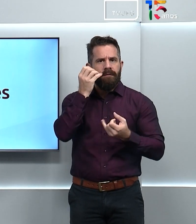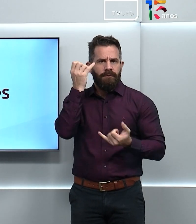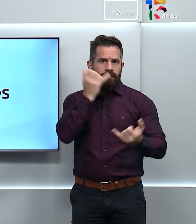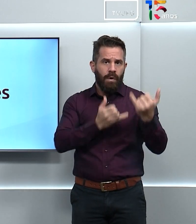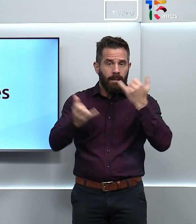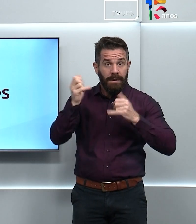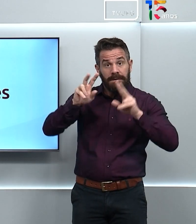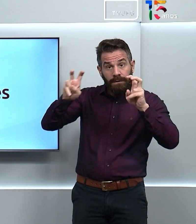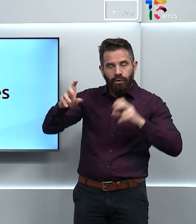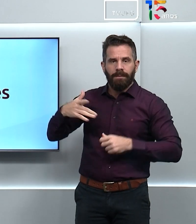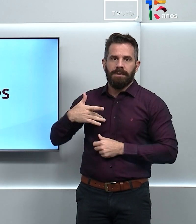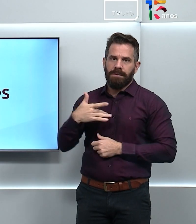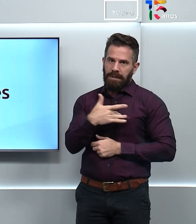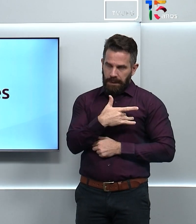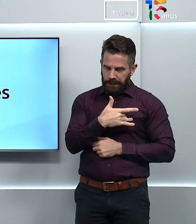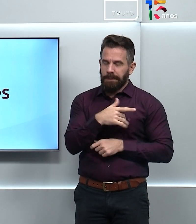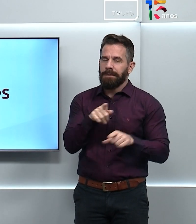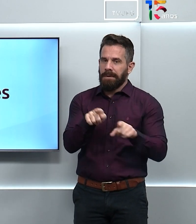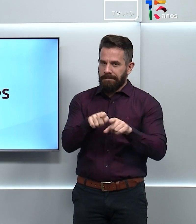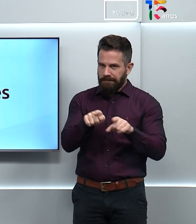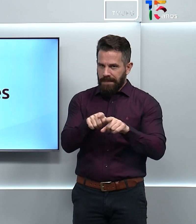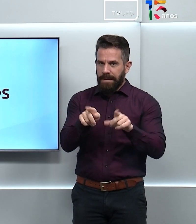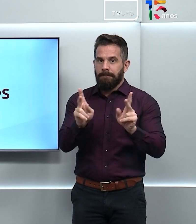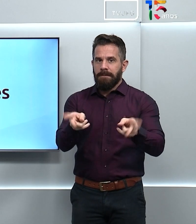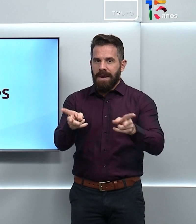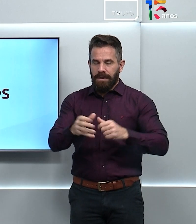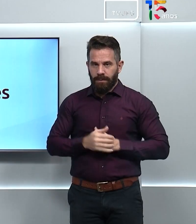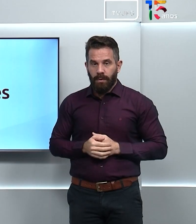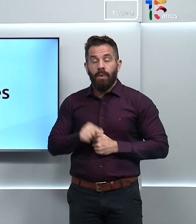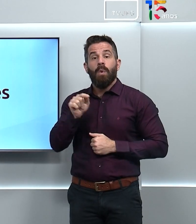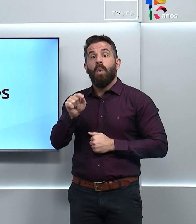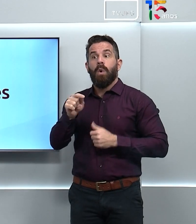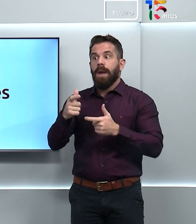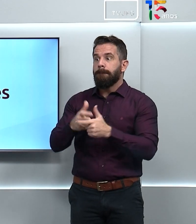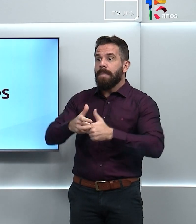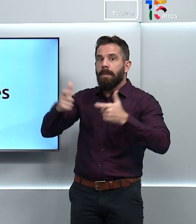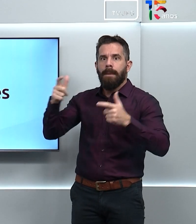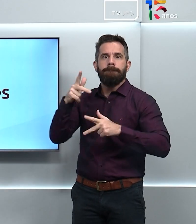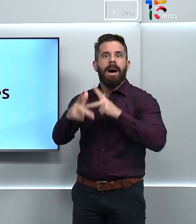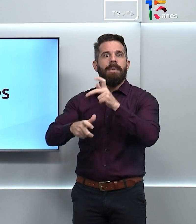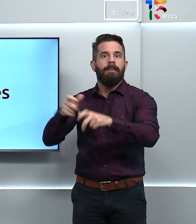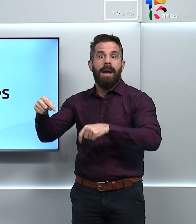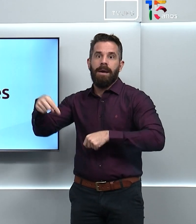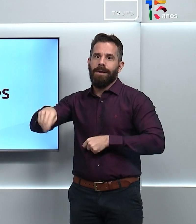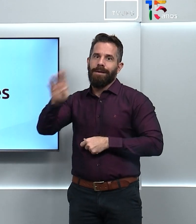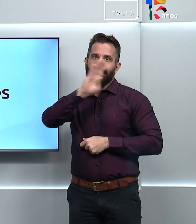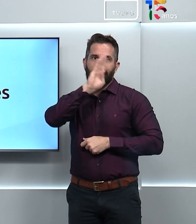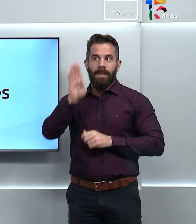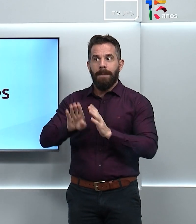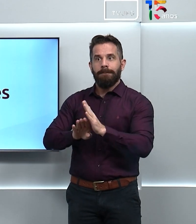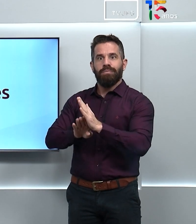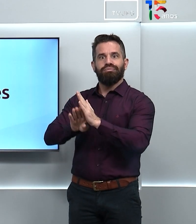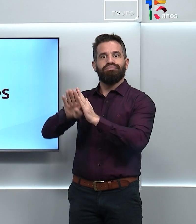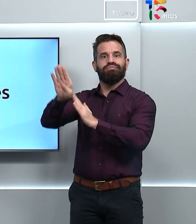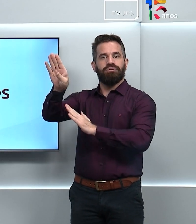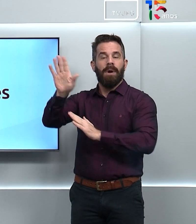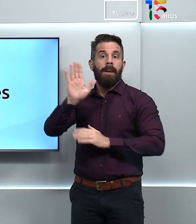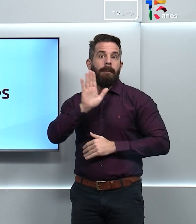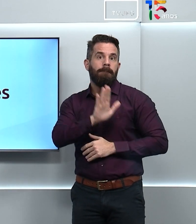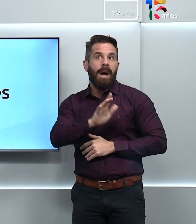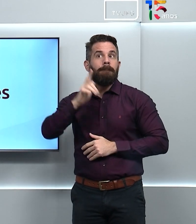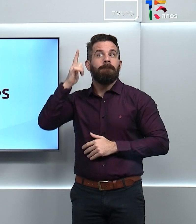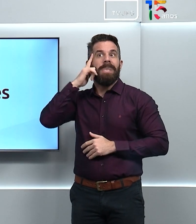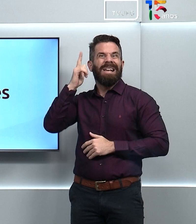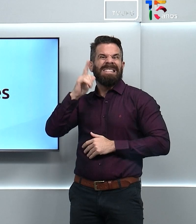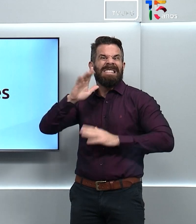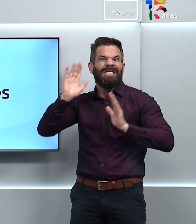próximo bloco sobre saúde também. A gente vai falar sobre o aumento da vacinação aqui no Brasil. Não são os valores que a gente